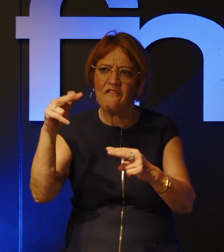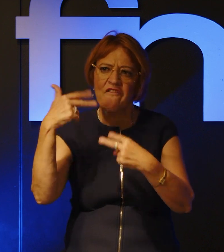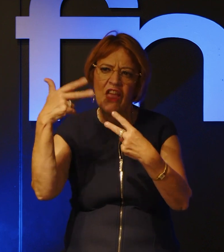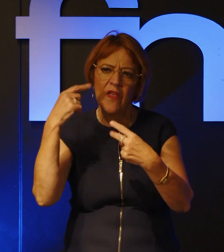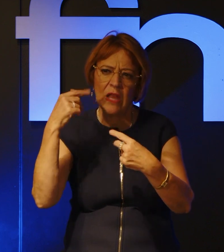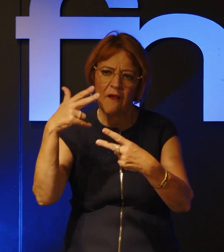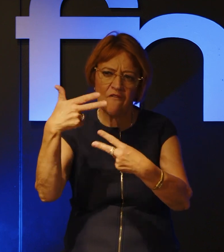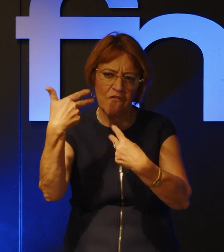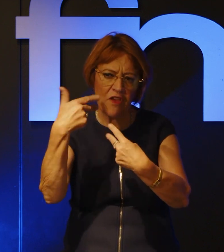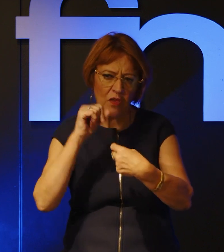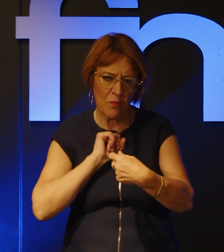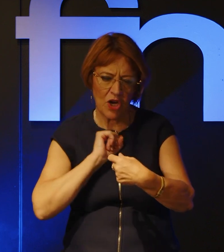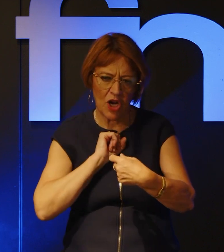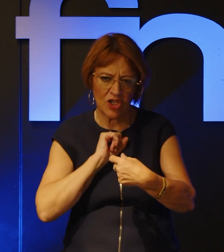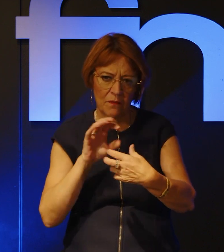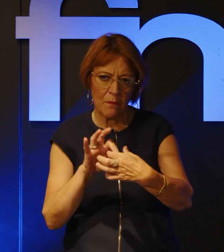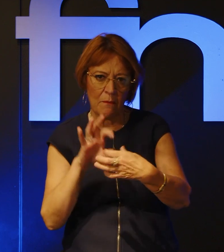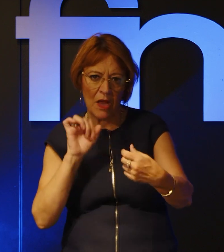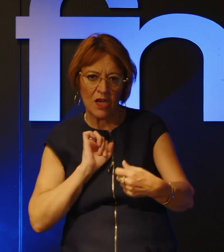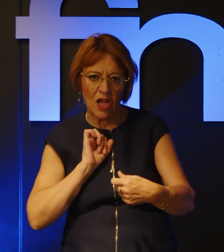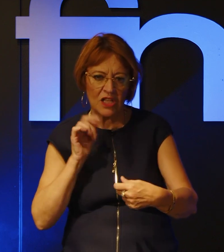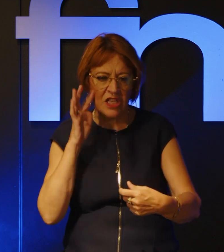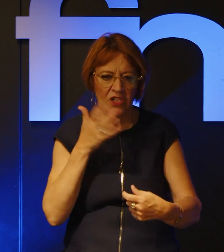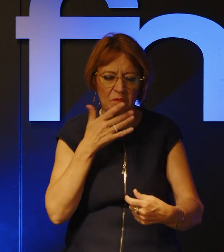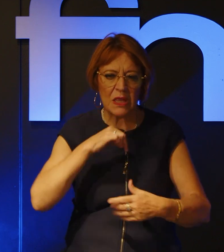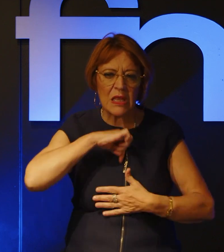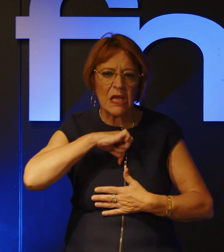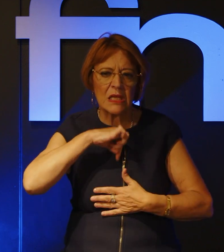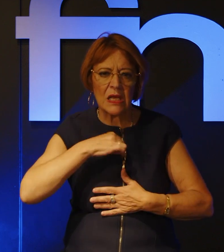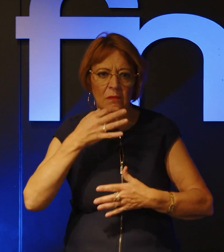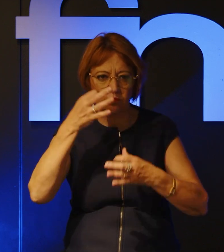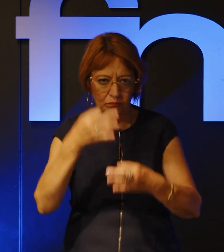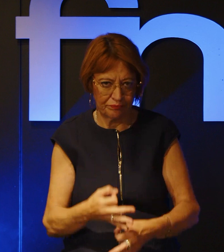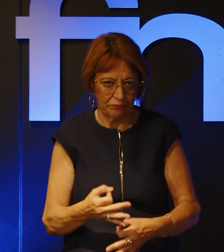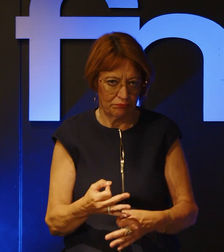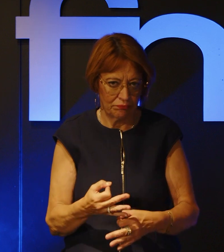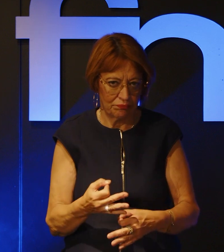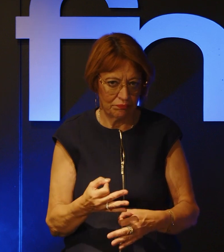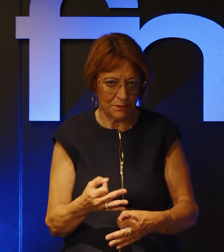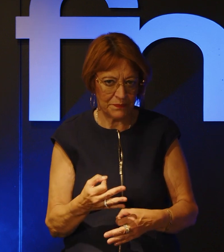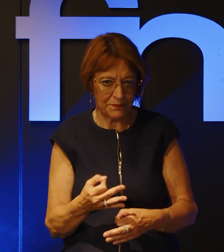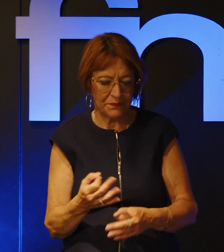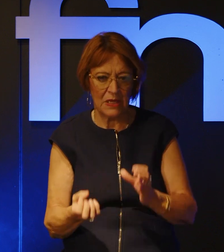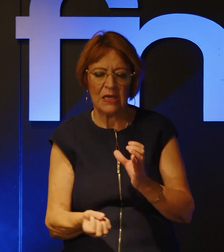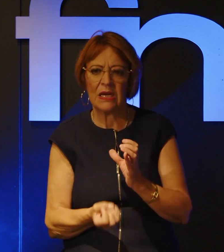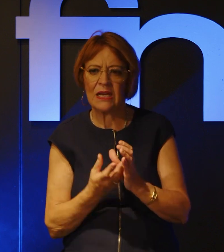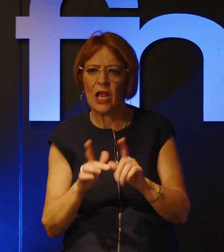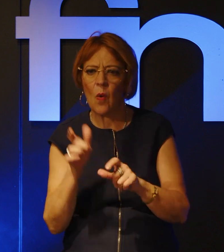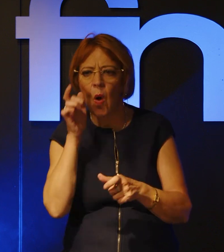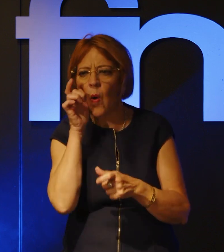nós isso dissocia noos da nossa experiência interna mais eh autêntica efetivamente cria uma